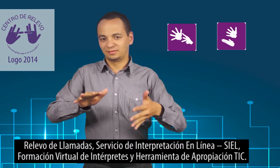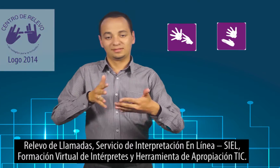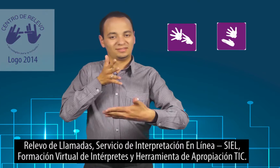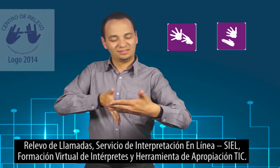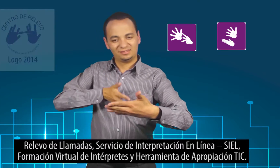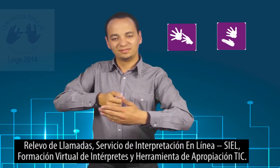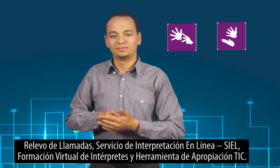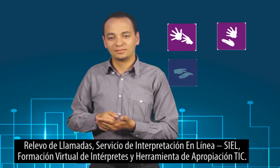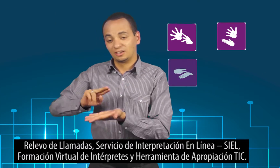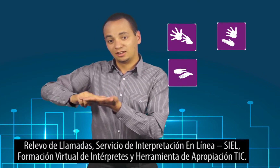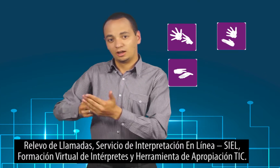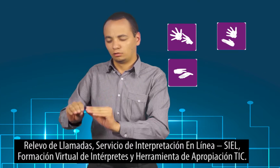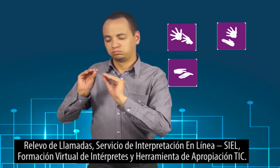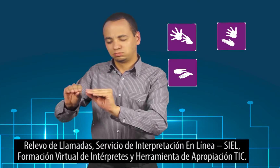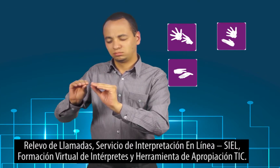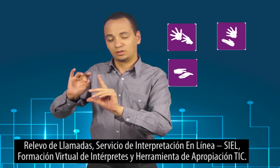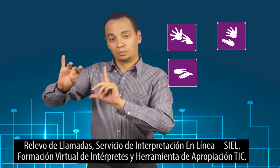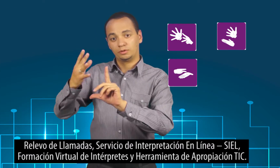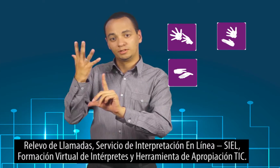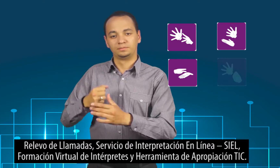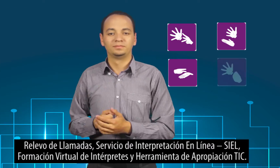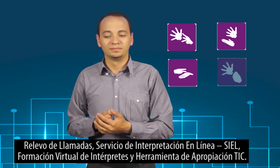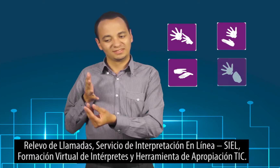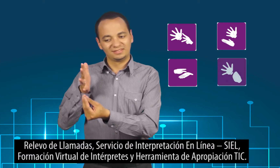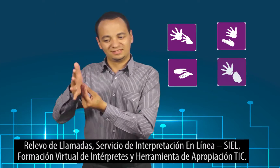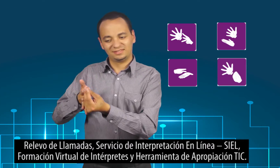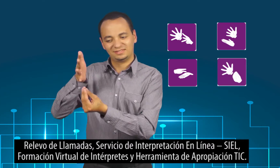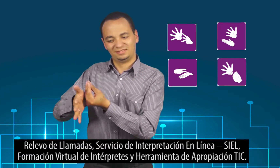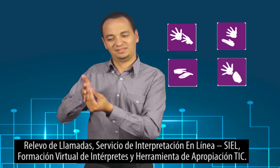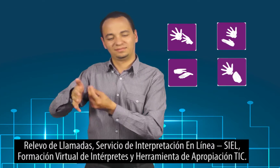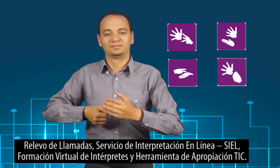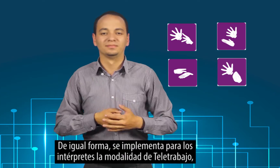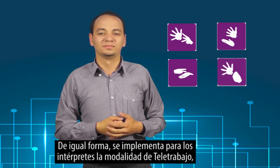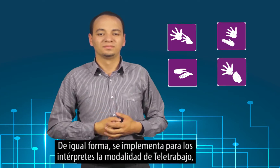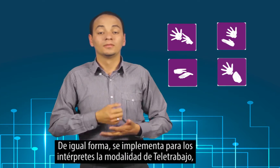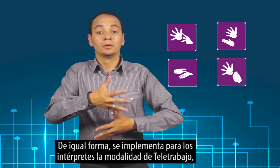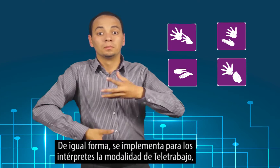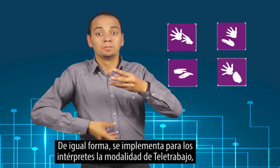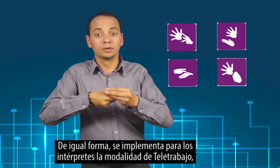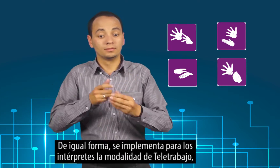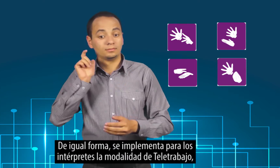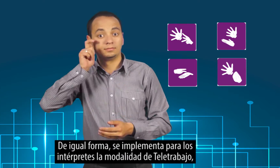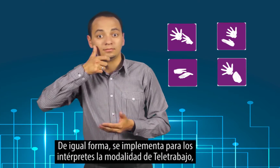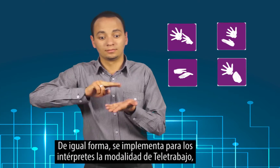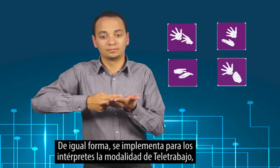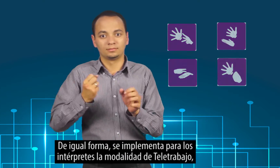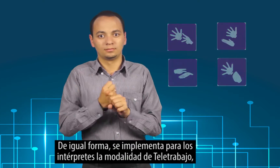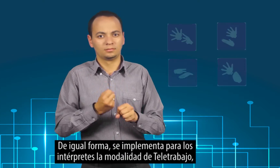CIEL, formación virtual de intérpretes y herramienta de apropiación TIC. De igual forma, se implementa para los intérpretes